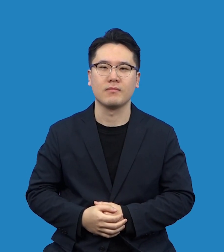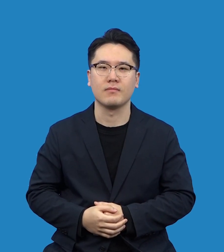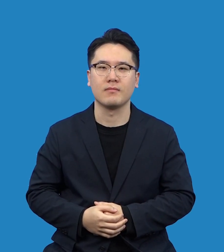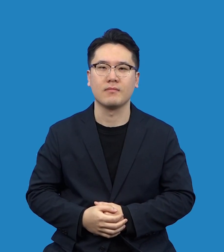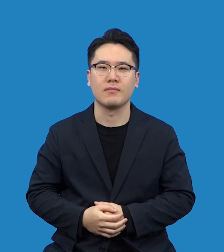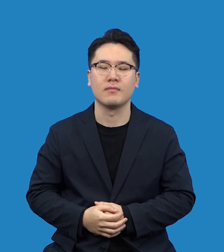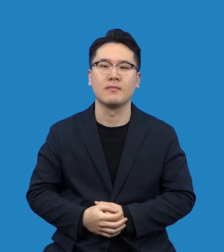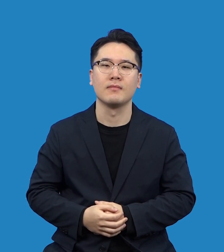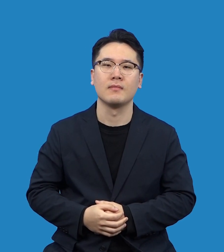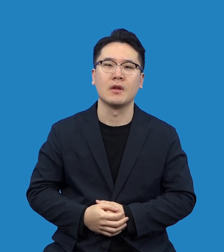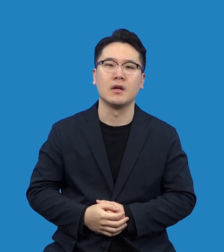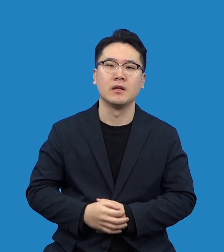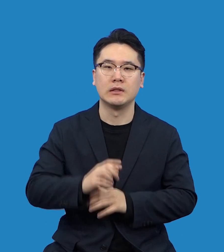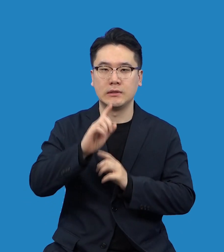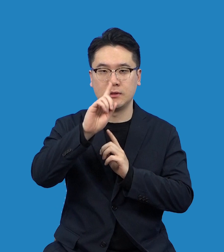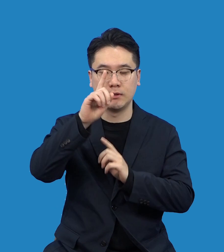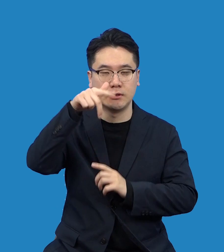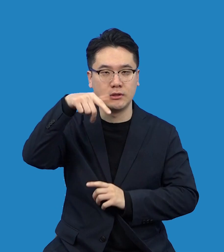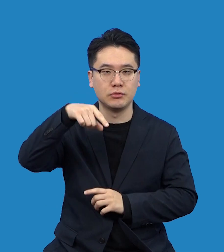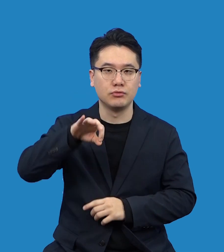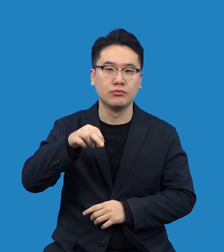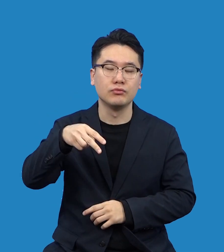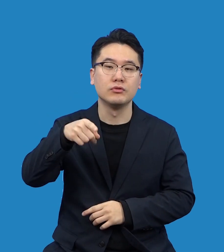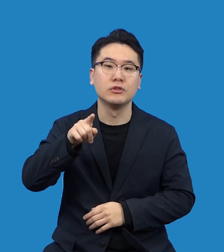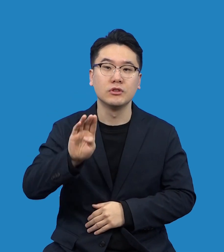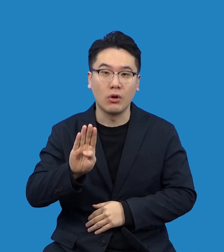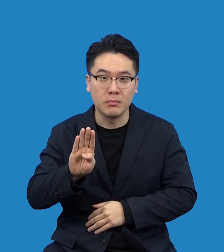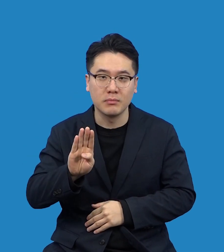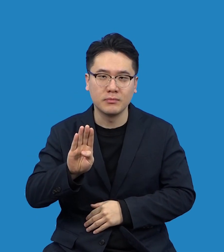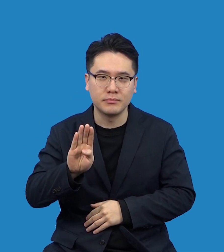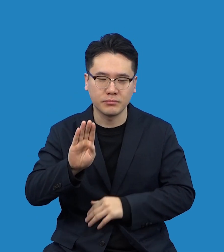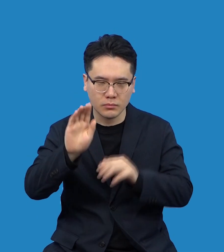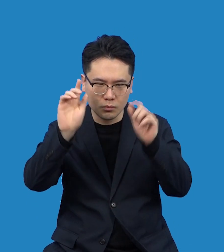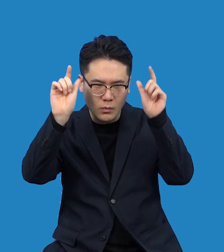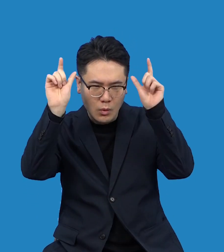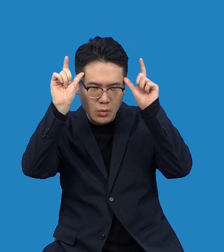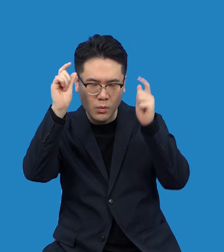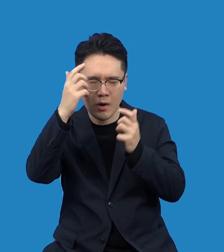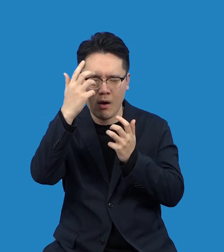이중섭이 소에 미친 화가가 된 이유가 무엇이었을까요?